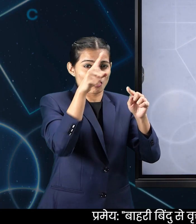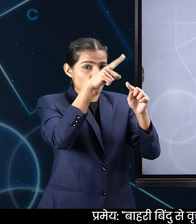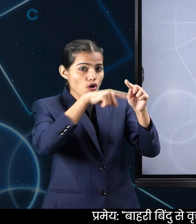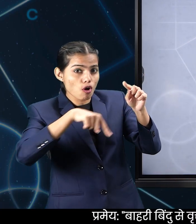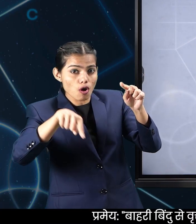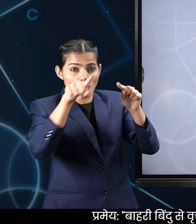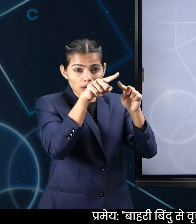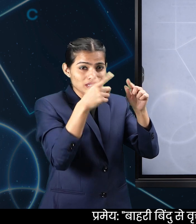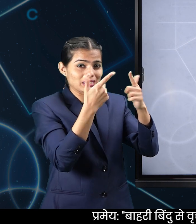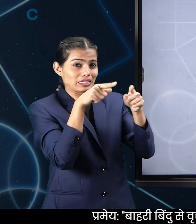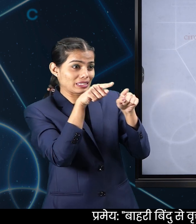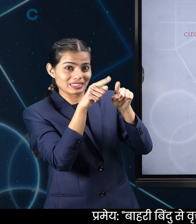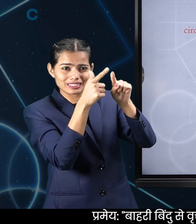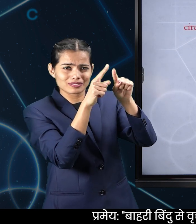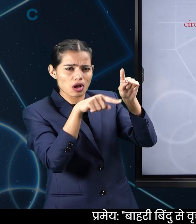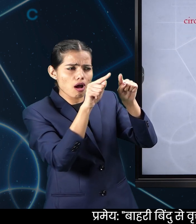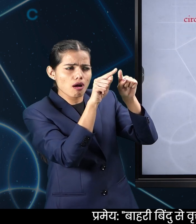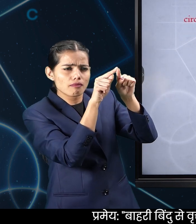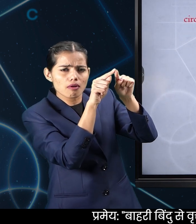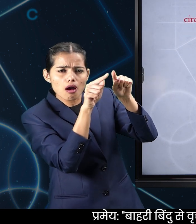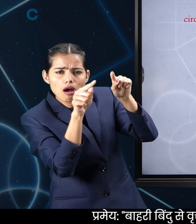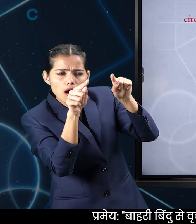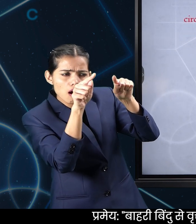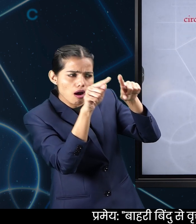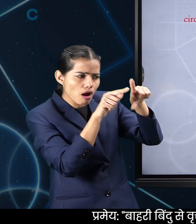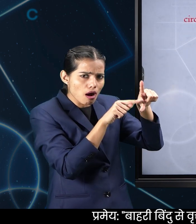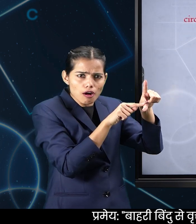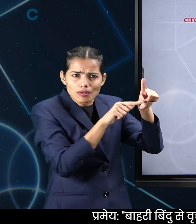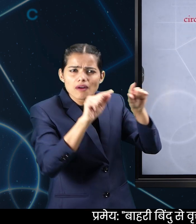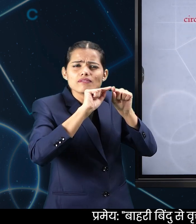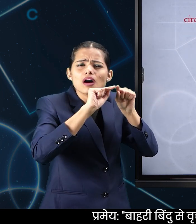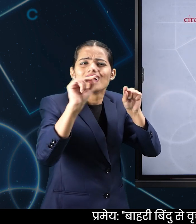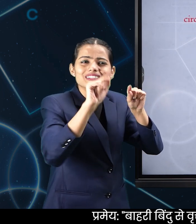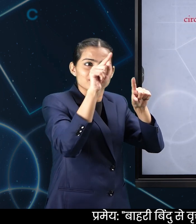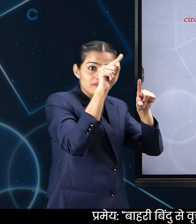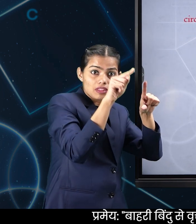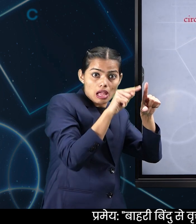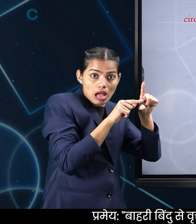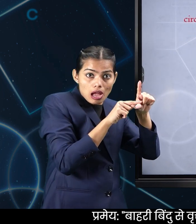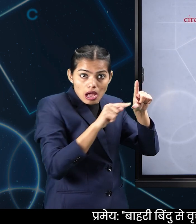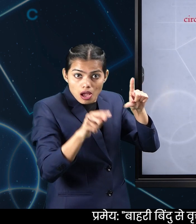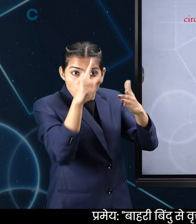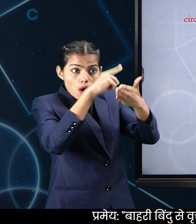प्रमेय। बाहरी बिंदु से वृत्त तक खींची गई स्पर्शिकाओं की लंबाई बराबर होती